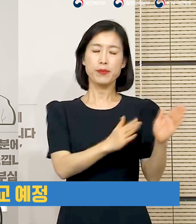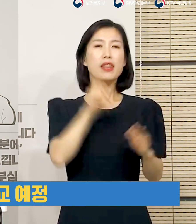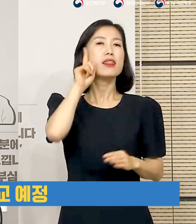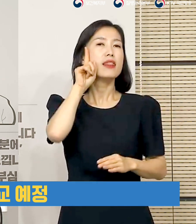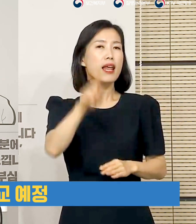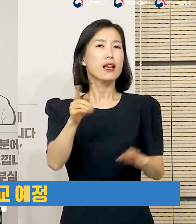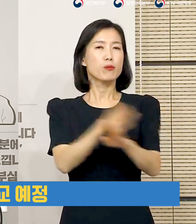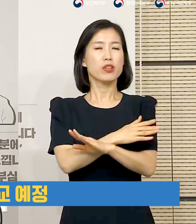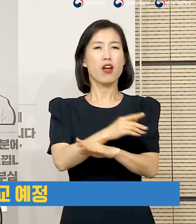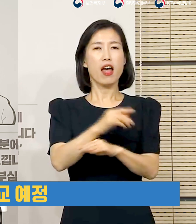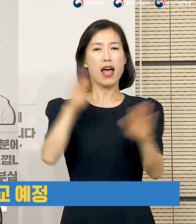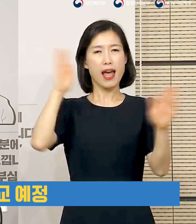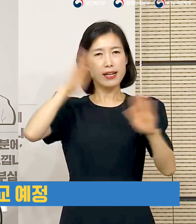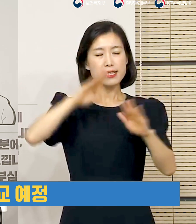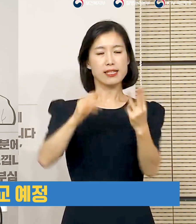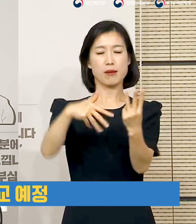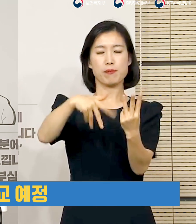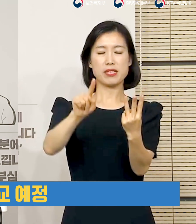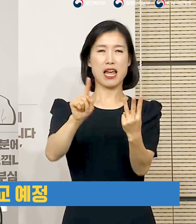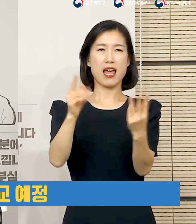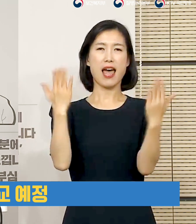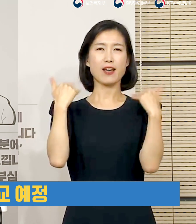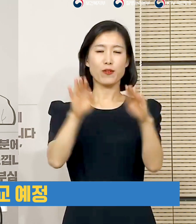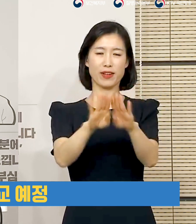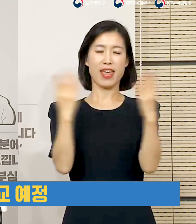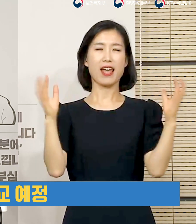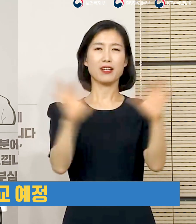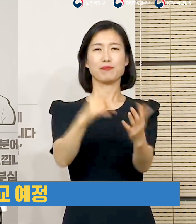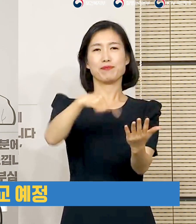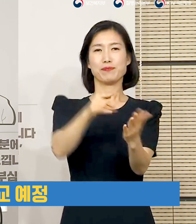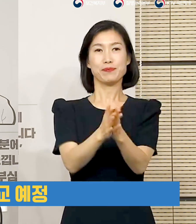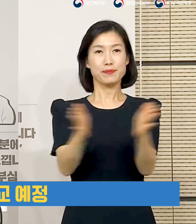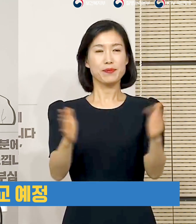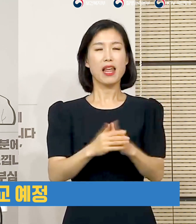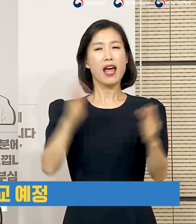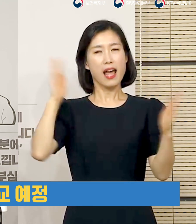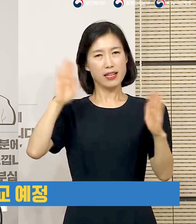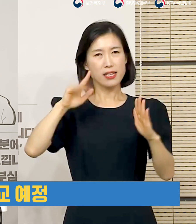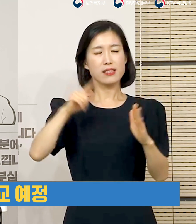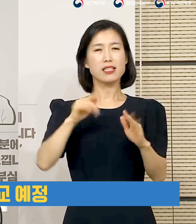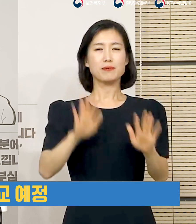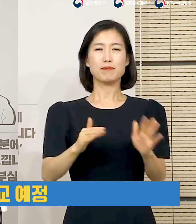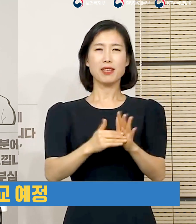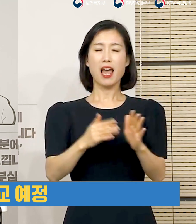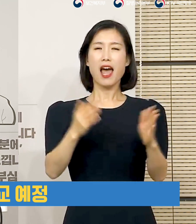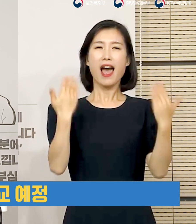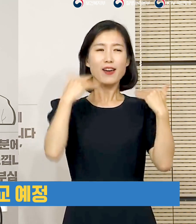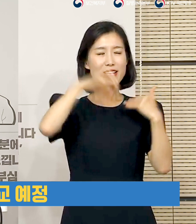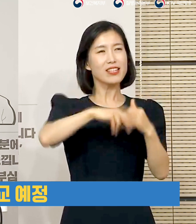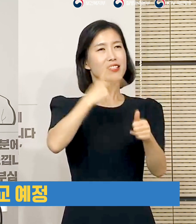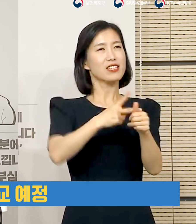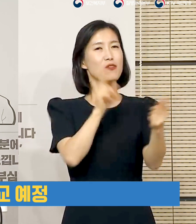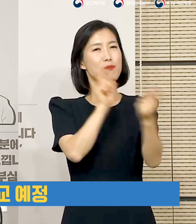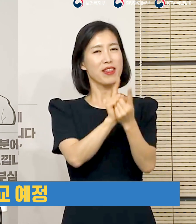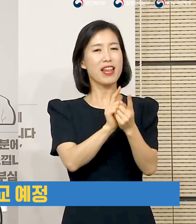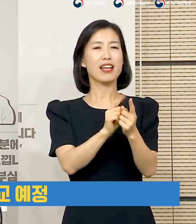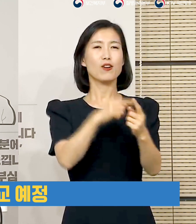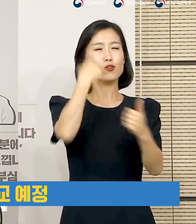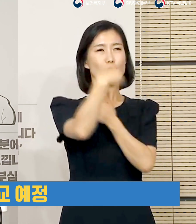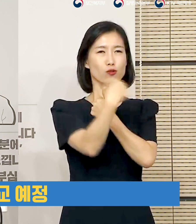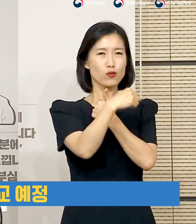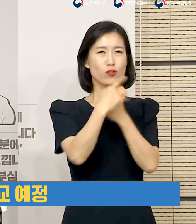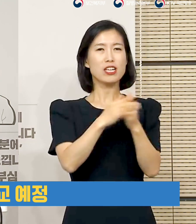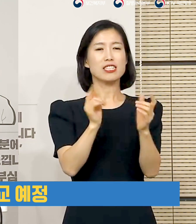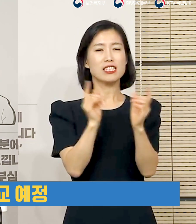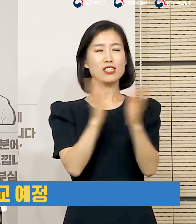내일부터는 우리 아이들의 3차 등교가 예정되어 있습니다. 학생들이 학교에서 선생님의 수업을 듣고 친구들과